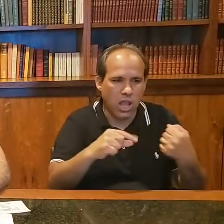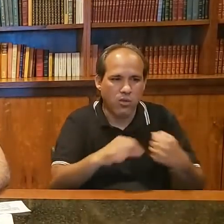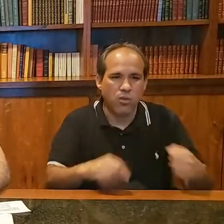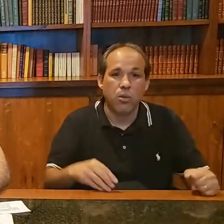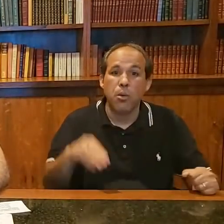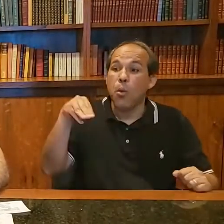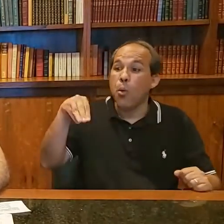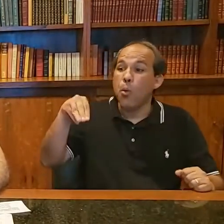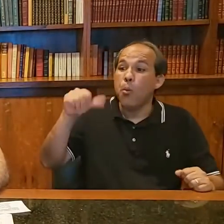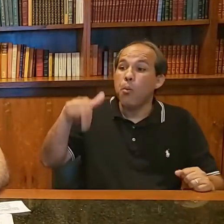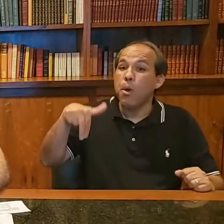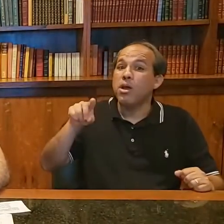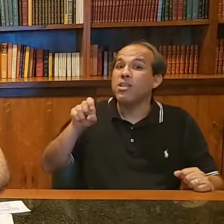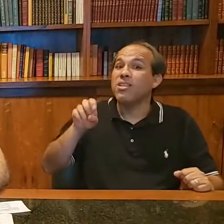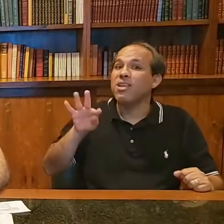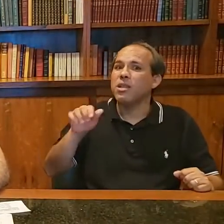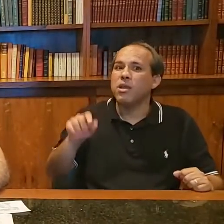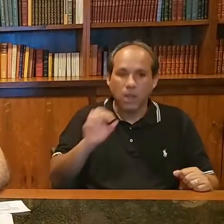Mandetta queria sancionar.